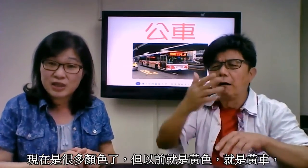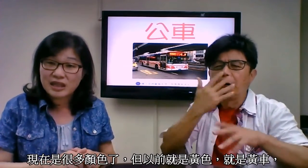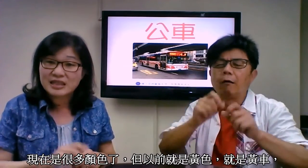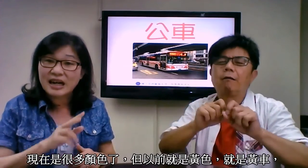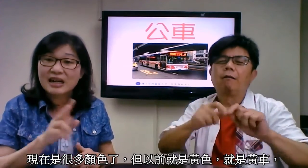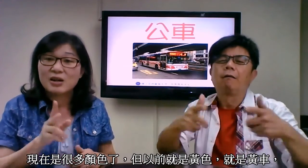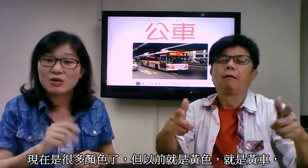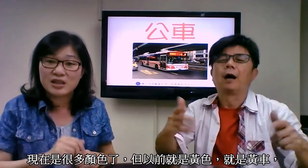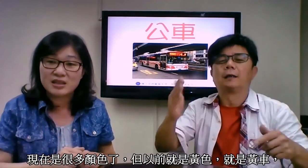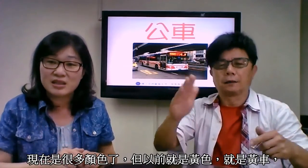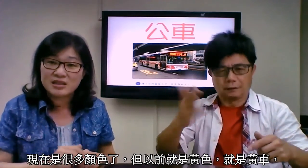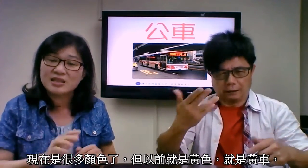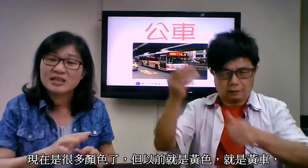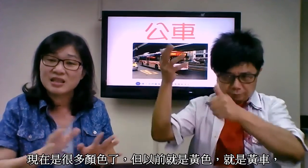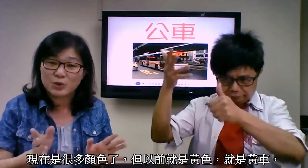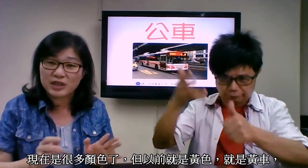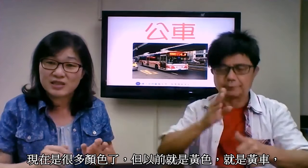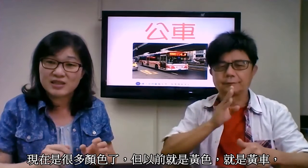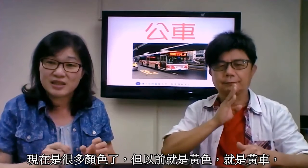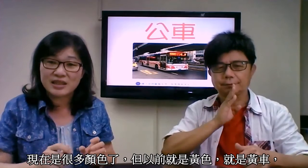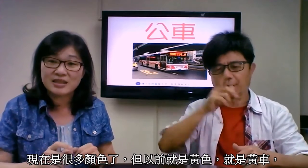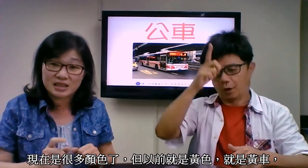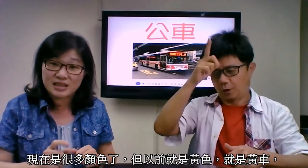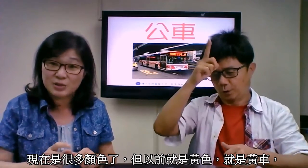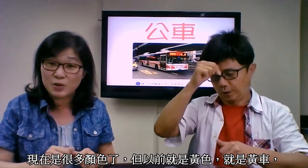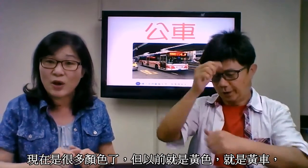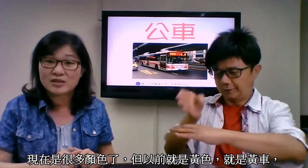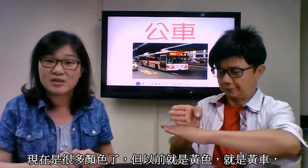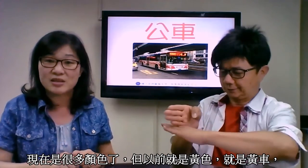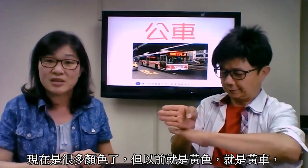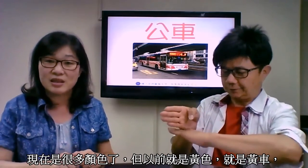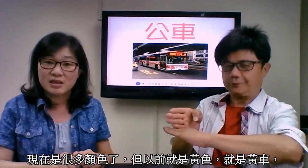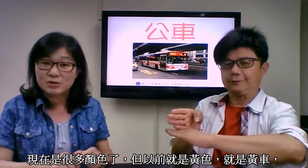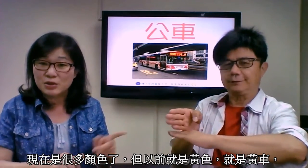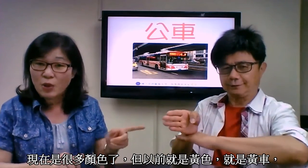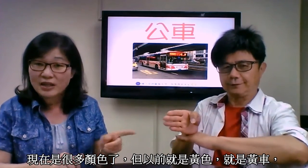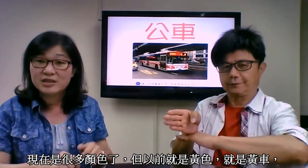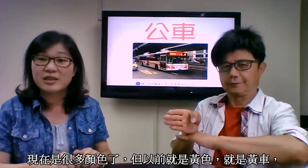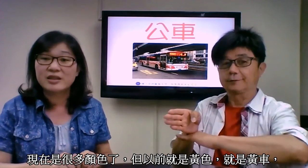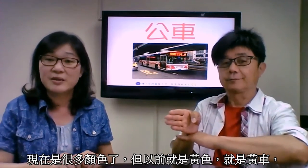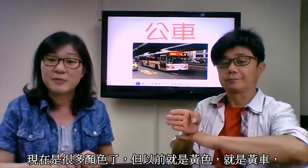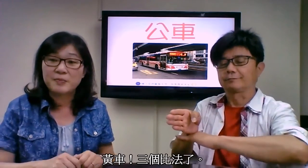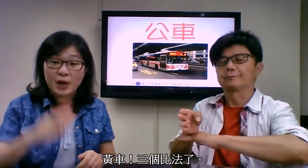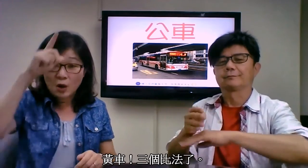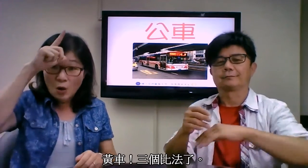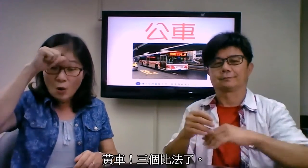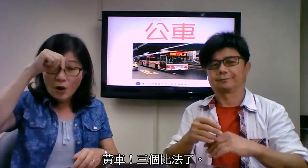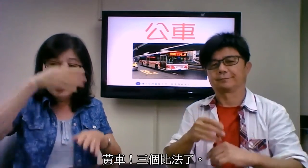家看了龙人，现在是很多颜色了，但是以前就是黄色的，就是黄车啊，黄